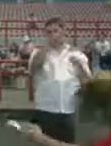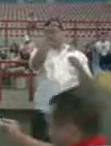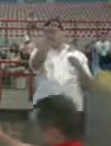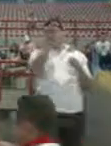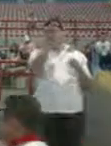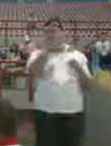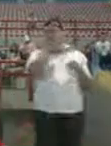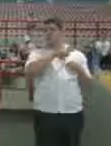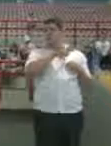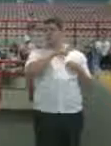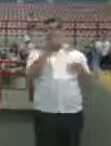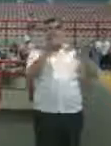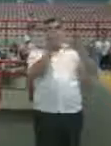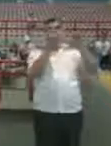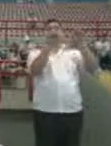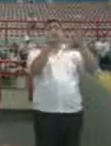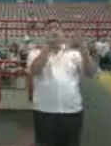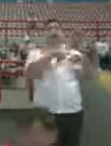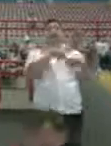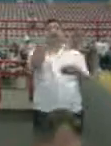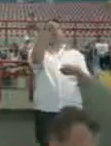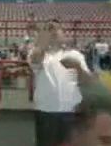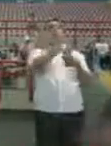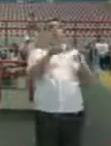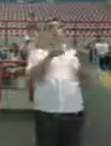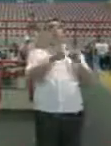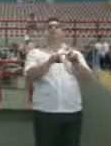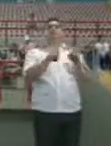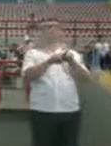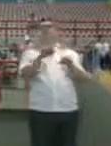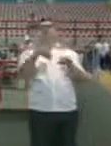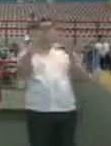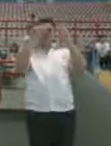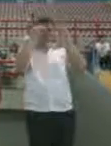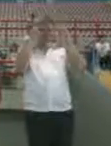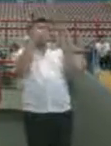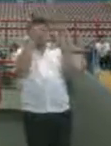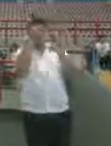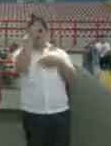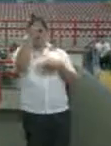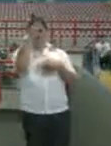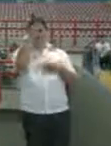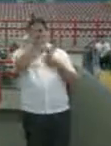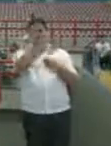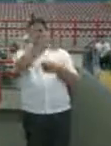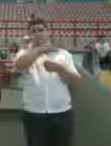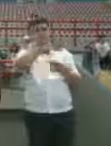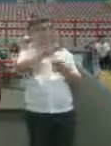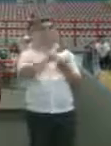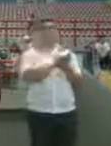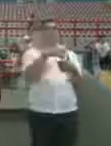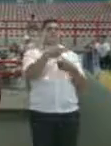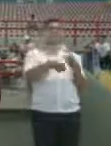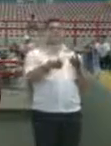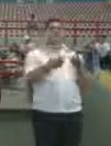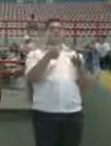que é onde os projetos se instalam, eles têm que respeitar a cultura do local. Você